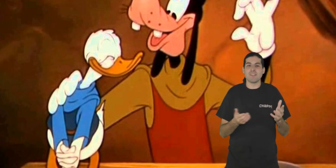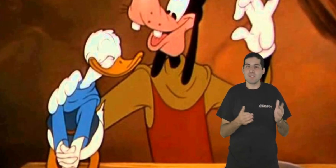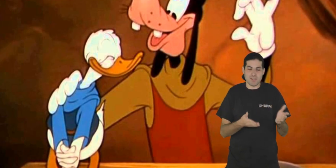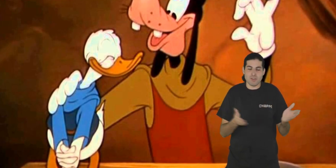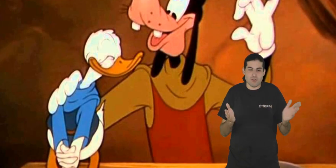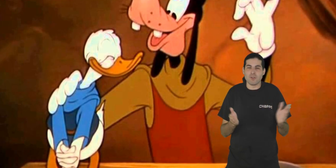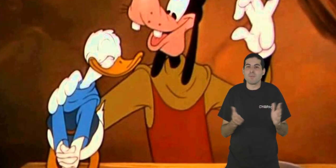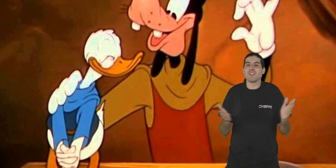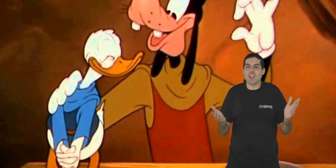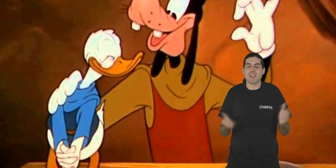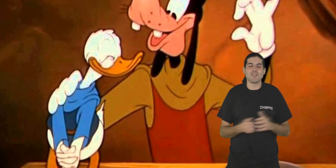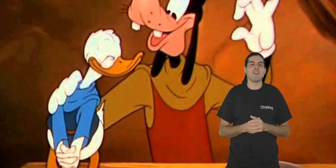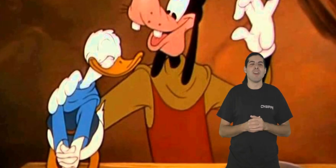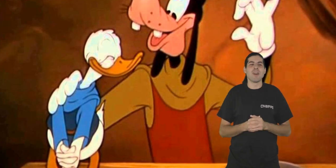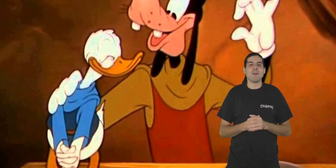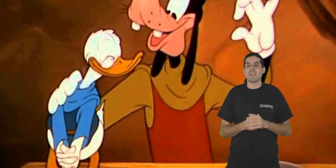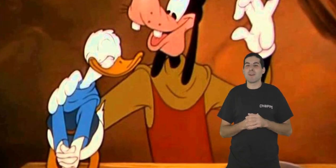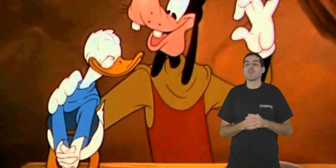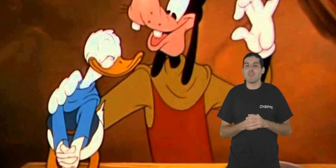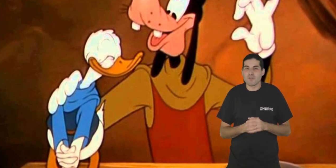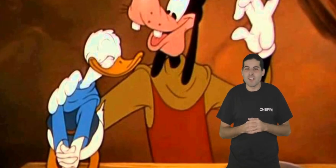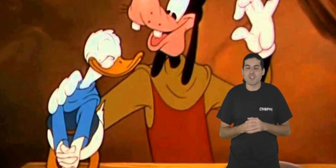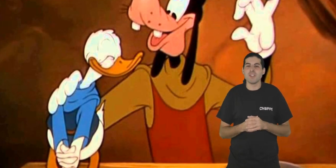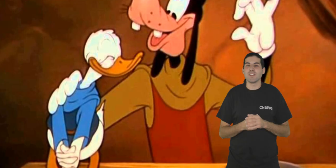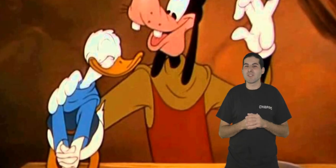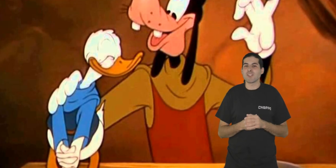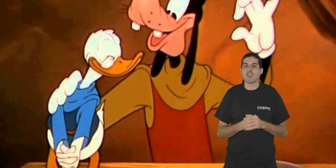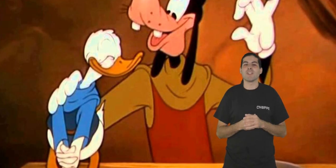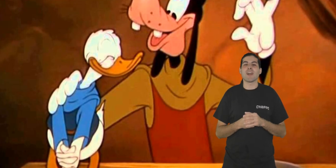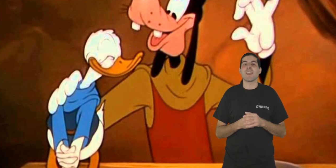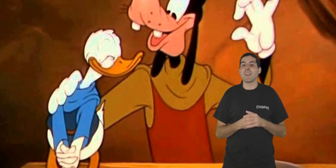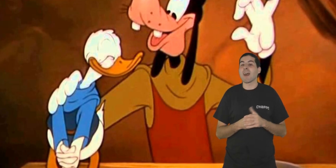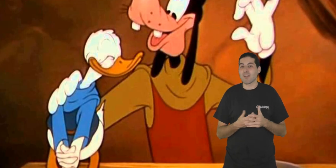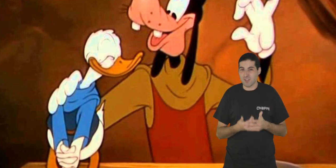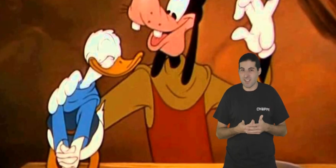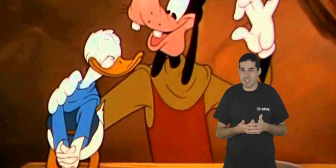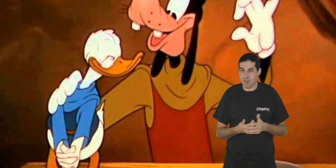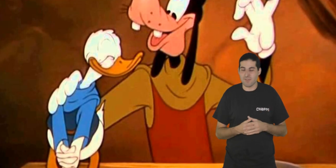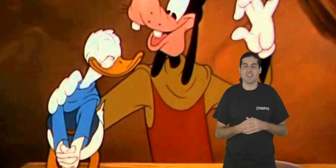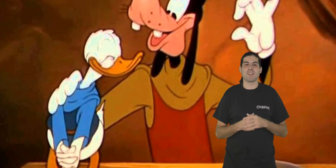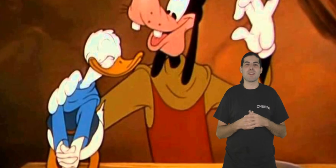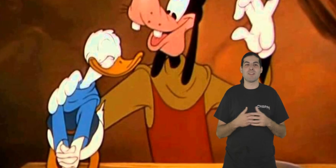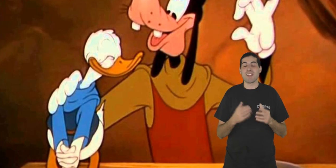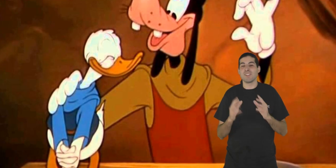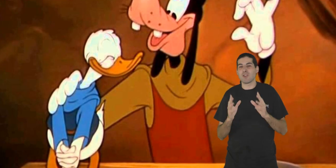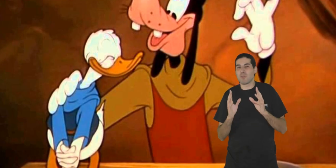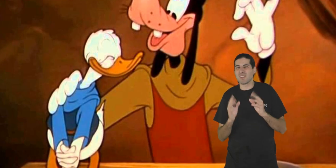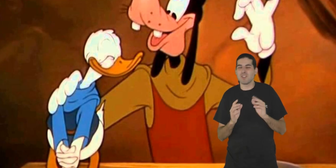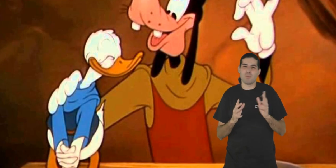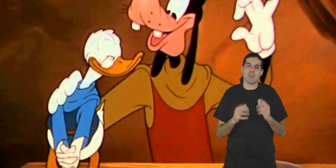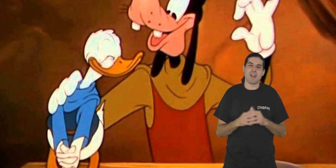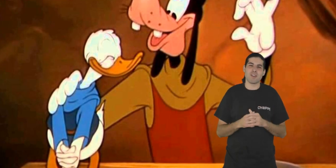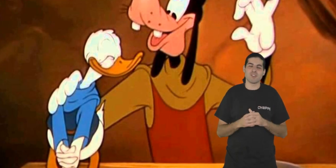Disney, dicono piangendo, è rimasto molto felice di questa scelta e ha consentito alla fine. All'inizio